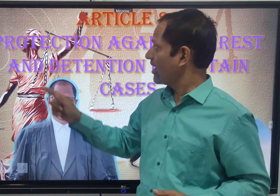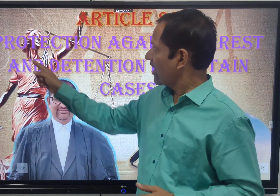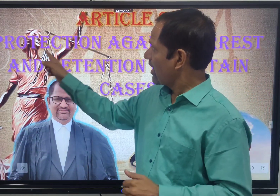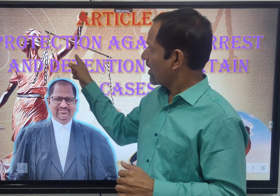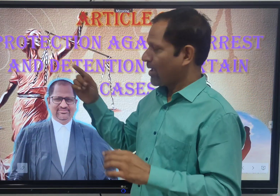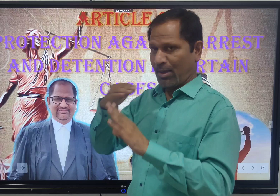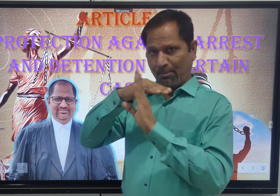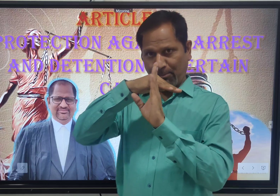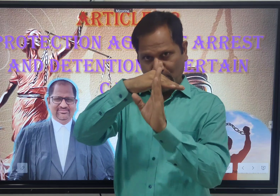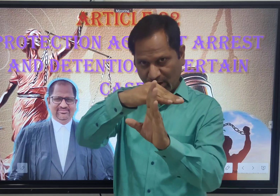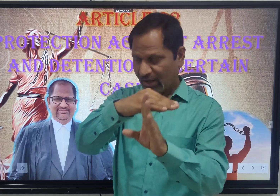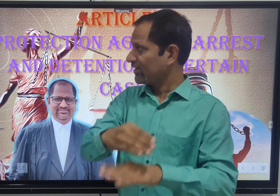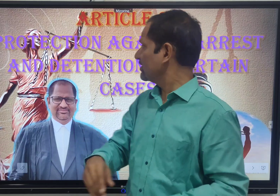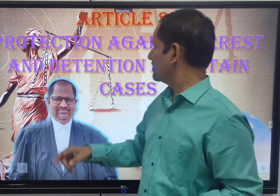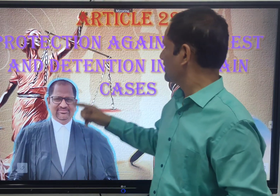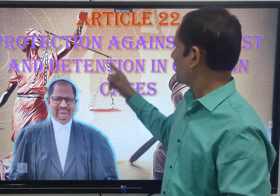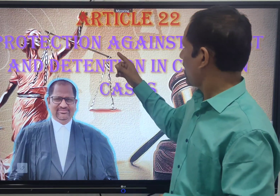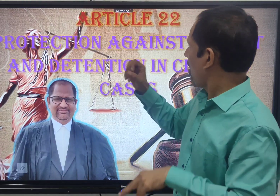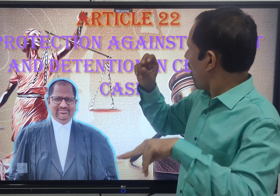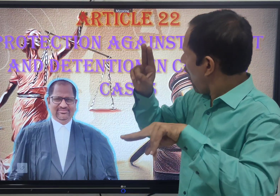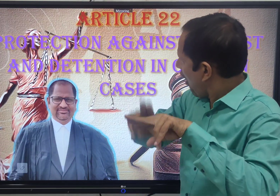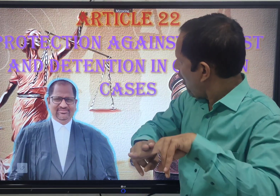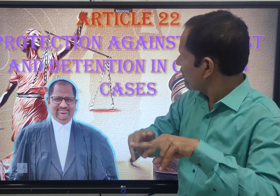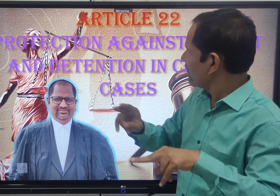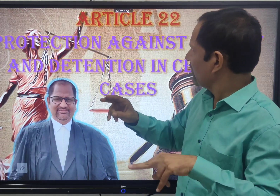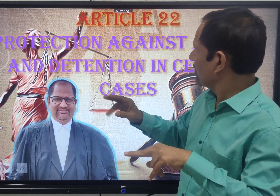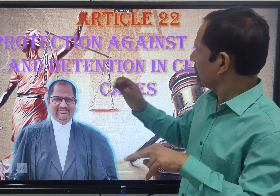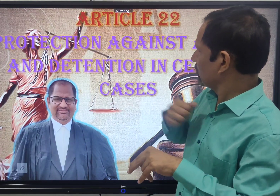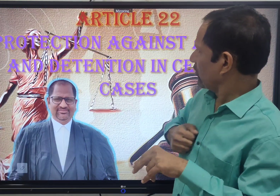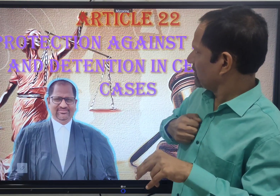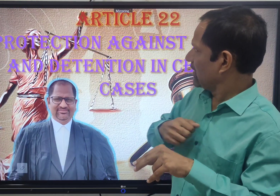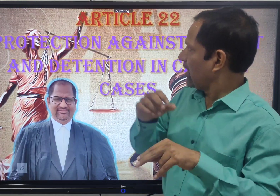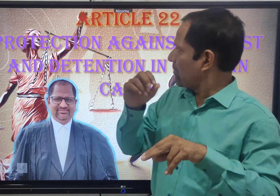आर्टिकल 22 में प्रोटेक्शन अगेंस्ट